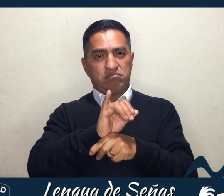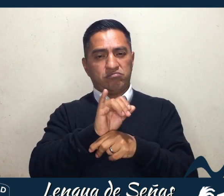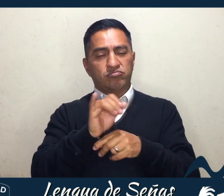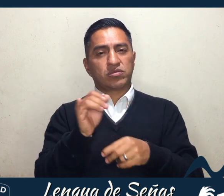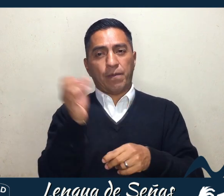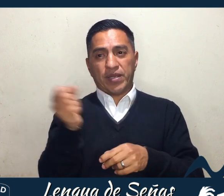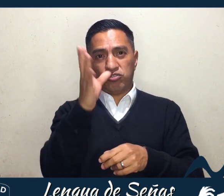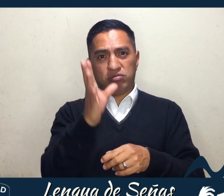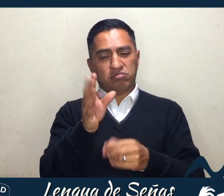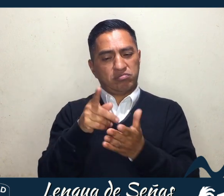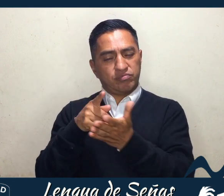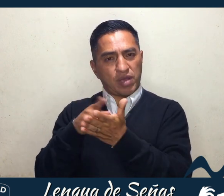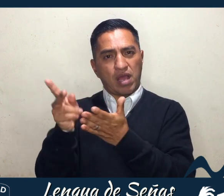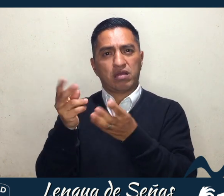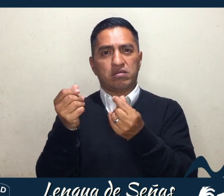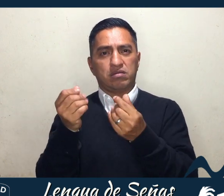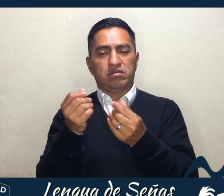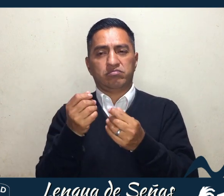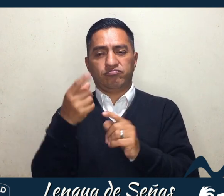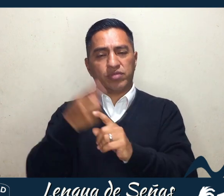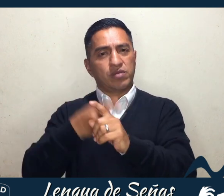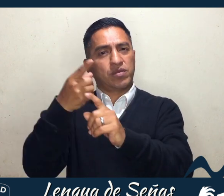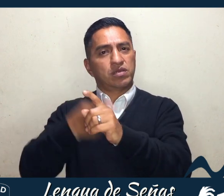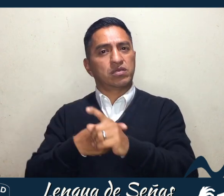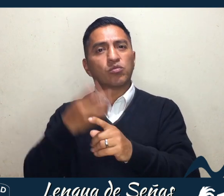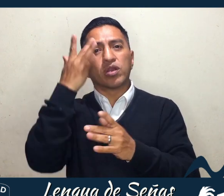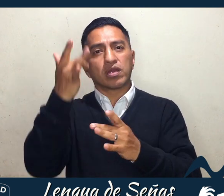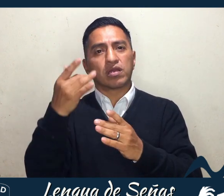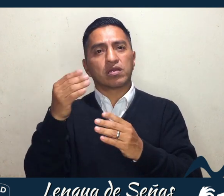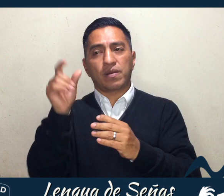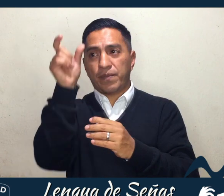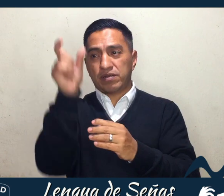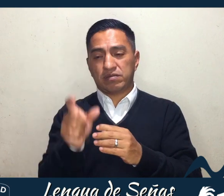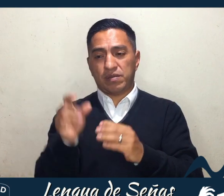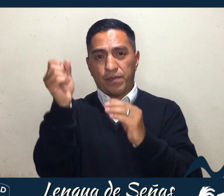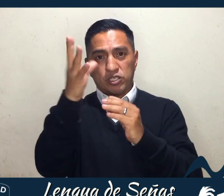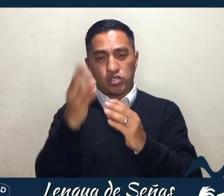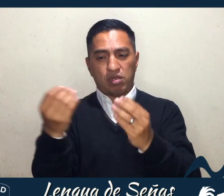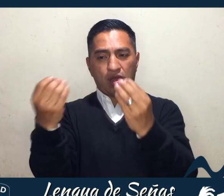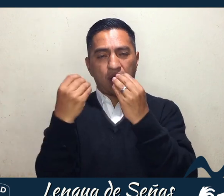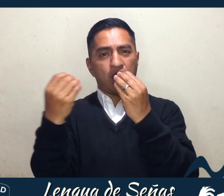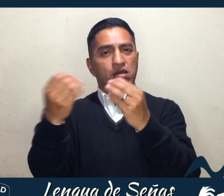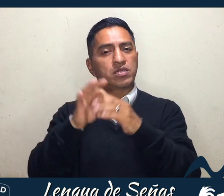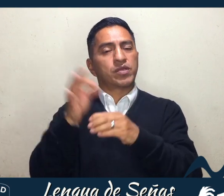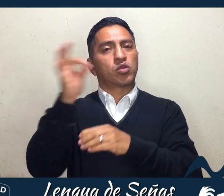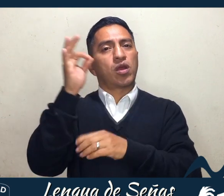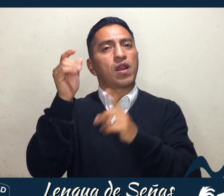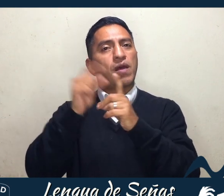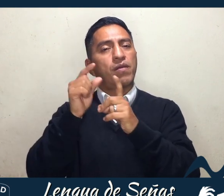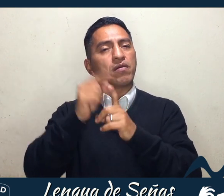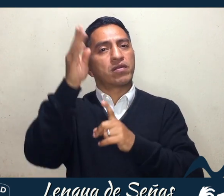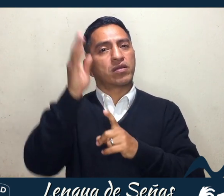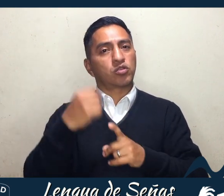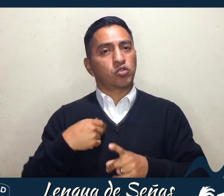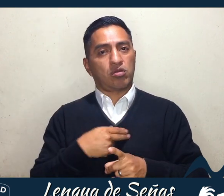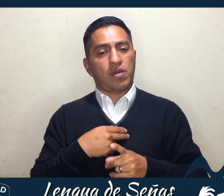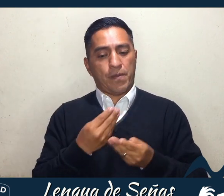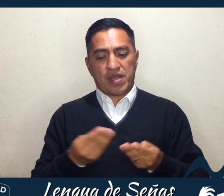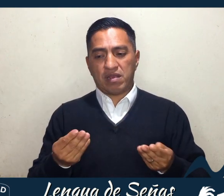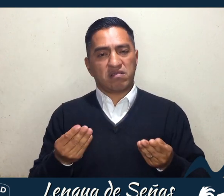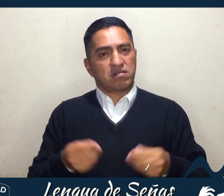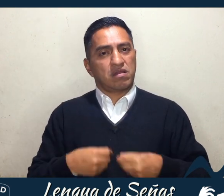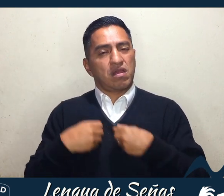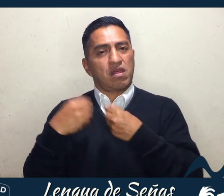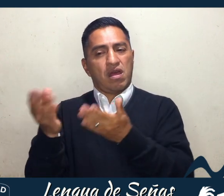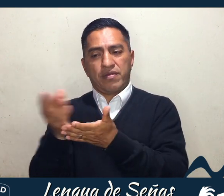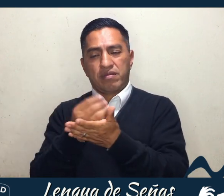digno, reconociendo de que nosotros estamos recibiendo de ellos algo espiritual y lo único que nosotros les damos es algo material. Y